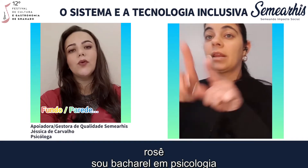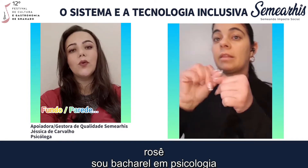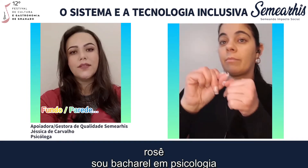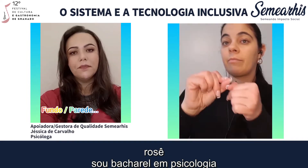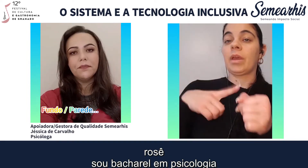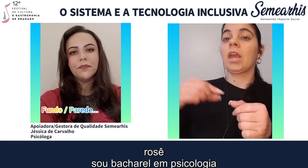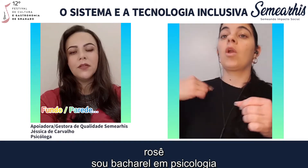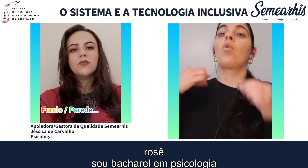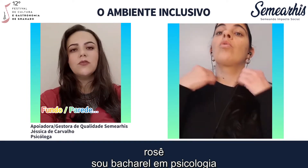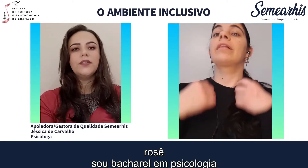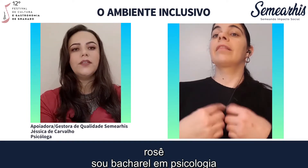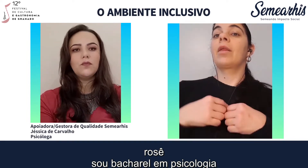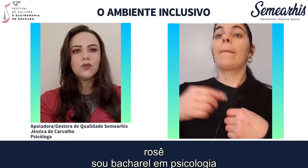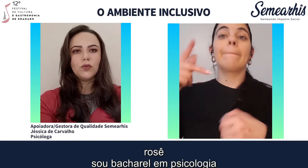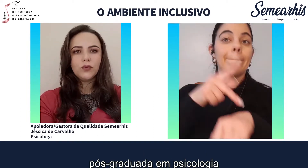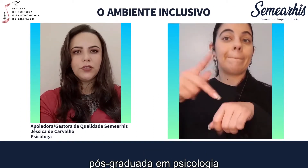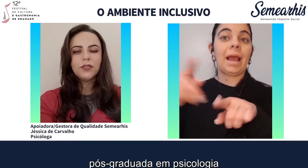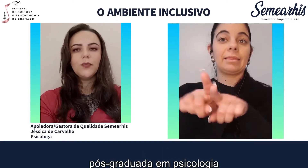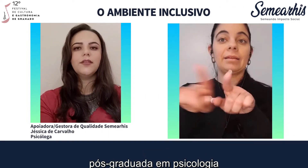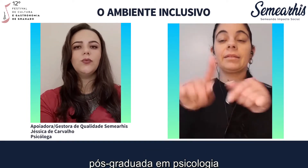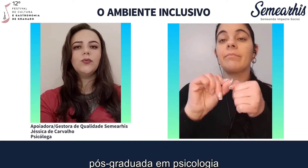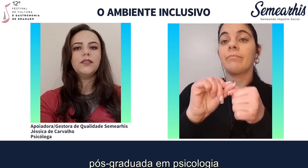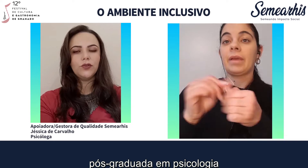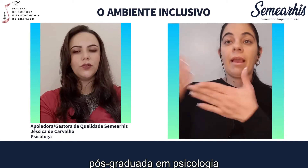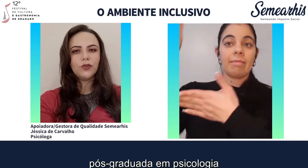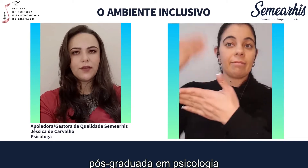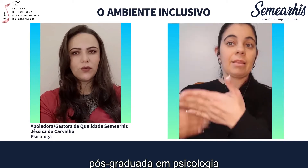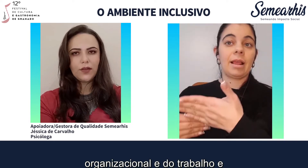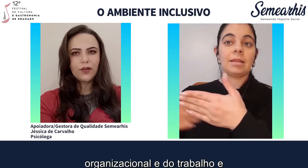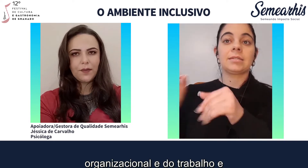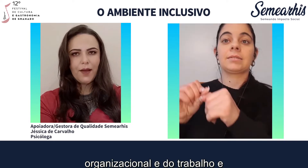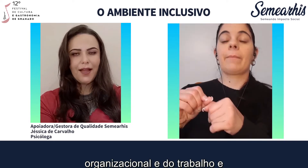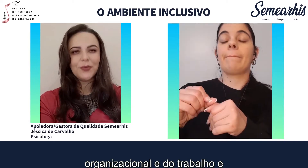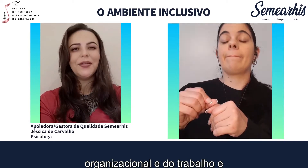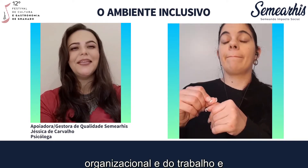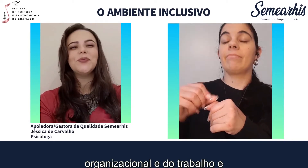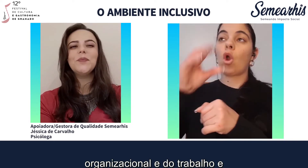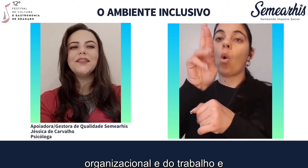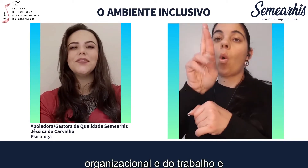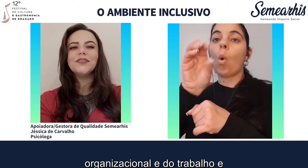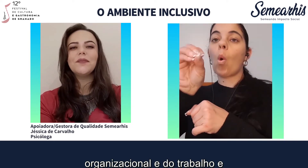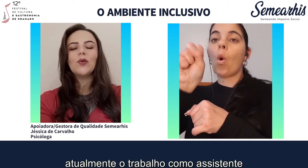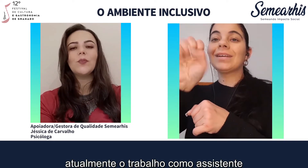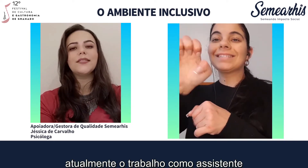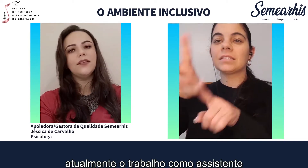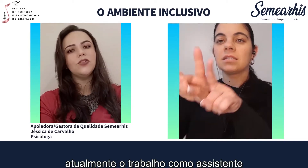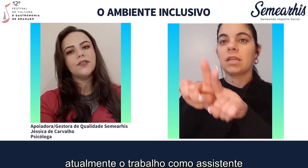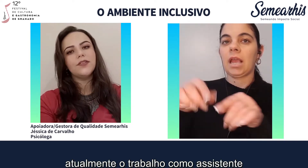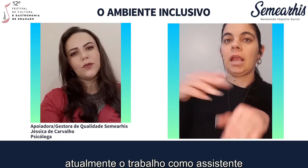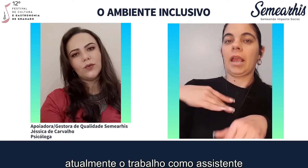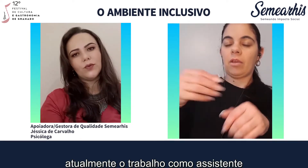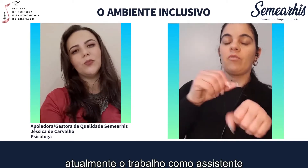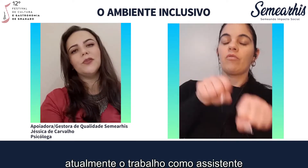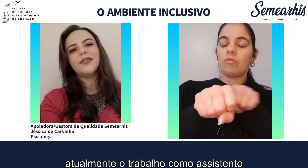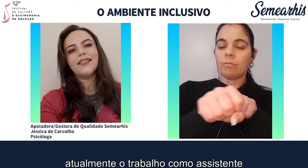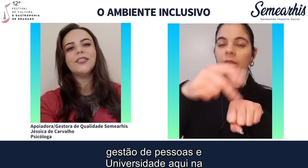na cor rosé. Sou bacharel em psicologia, pós-graduada em psicologia organizacional e do trabalho e atualmente eu trabalho como assistente de gestão